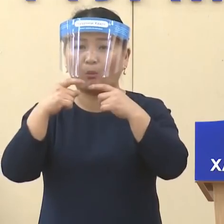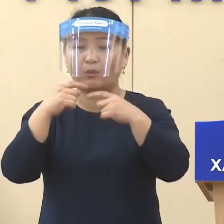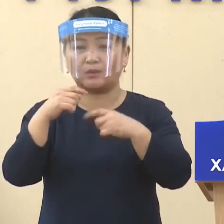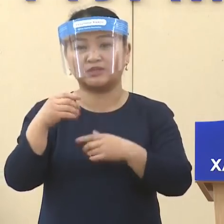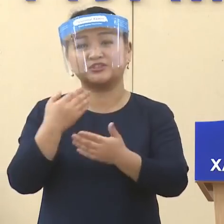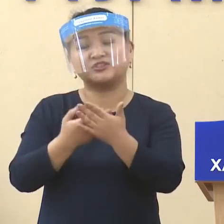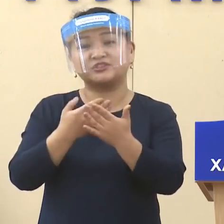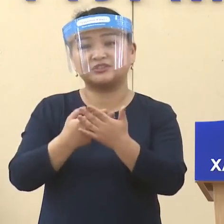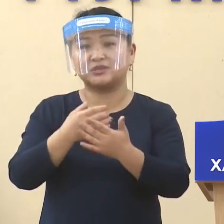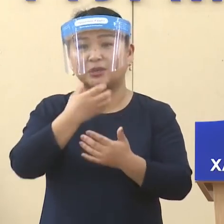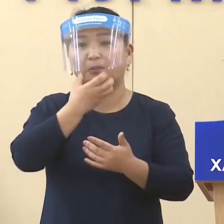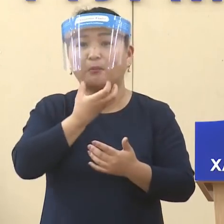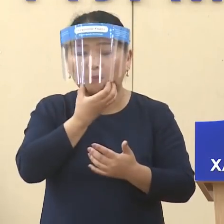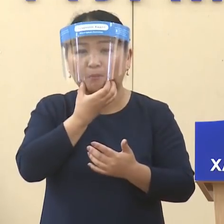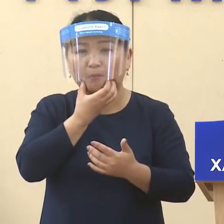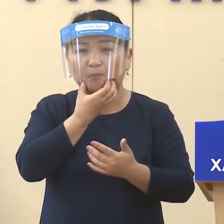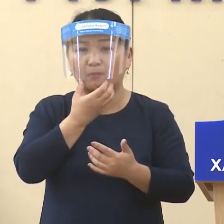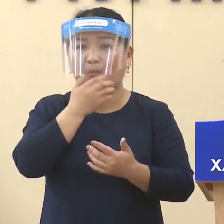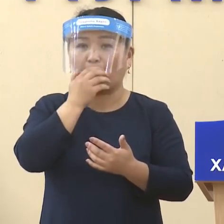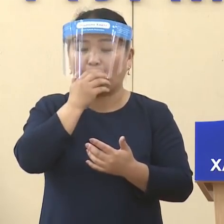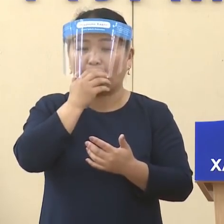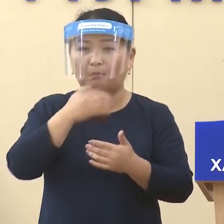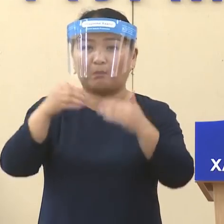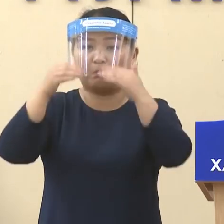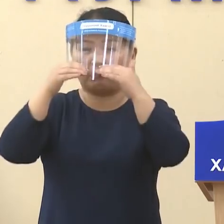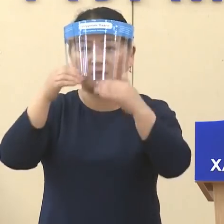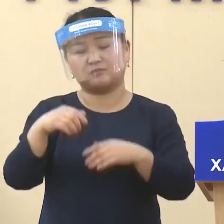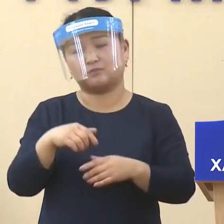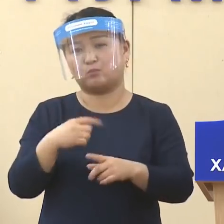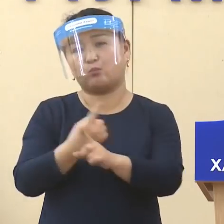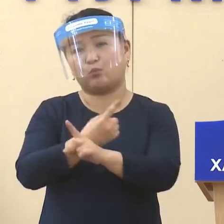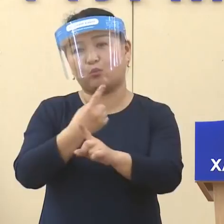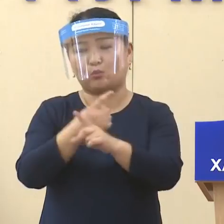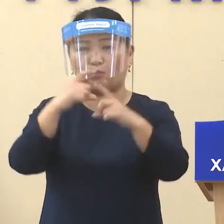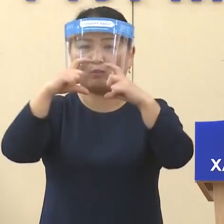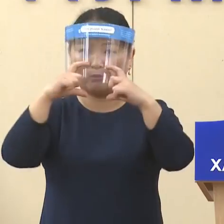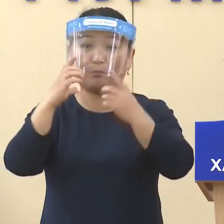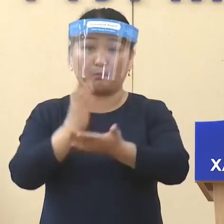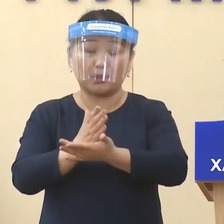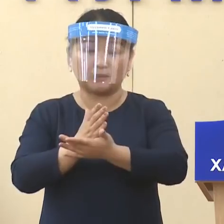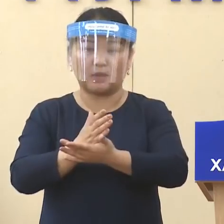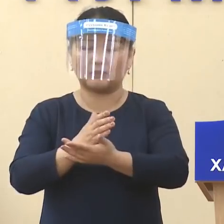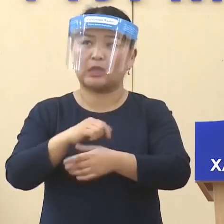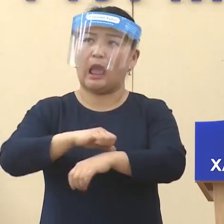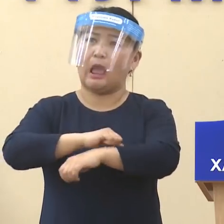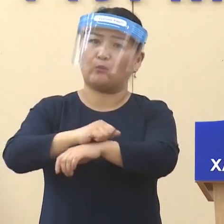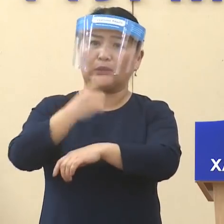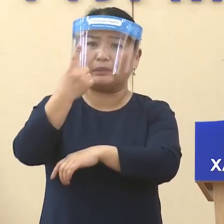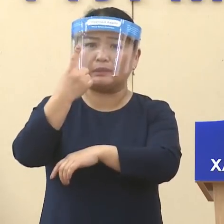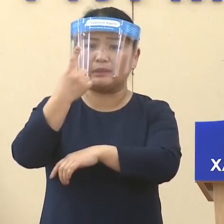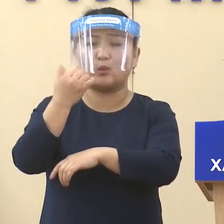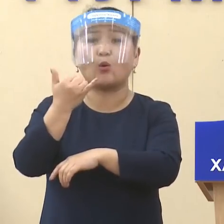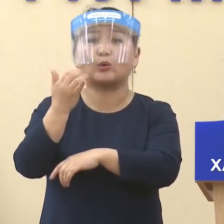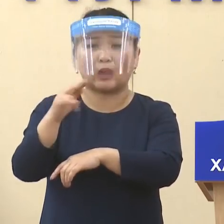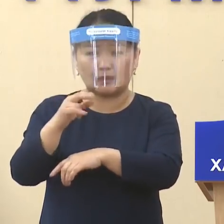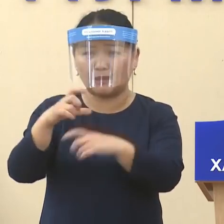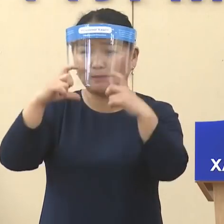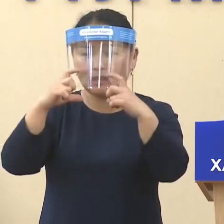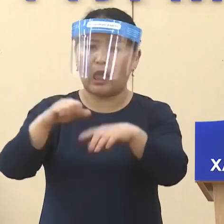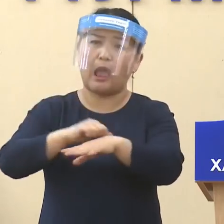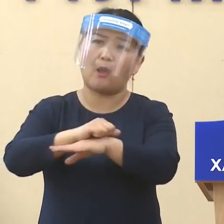Тухайлбал эрүүн дөрөө зөөх, зөвхөн амаа хаах гэдэг юм уу, маш удаан хугацаагаар зөөх, олон хоногоор хэрэглэх тэр байдгаа. За